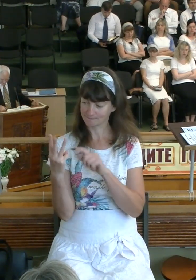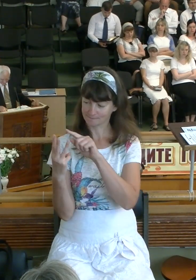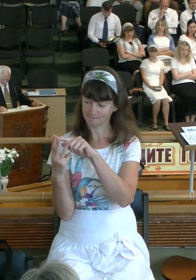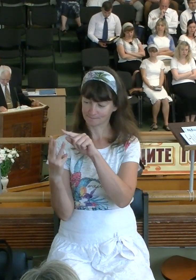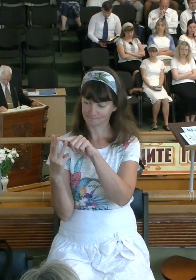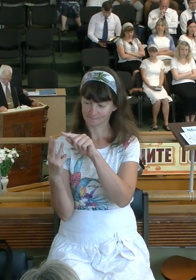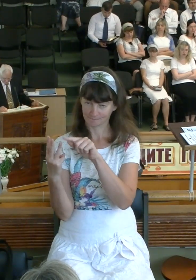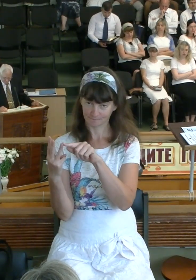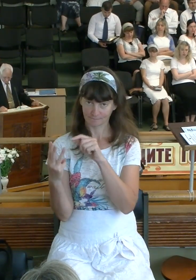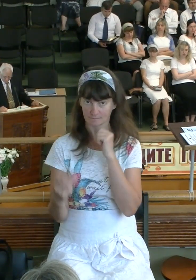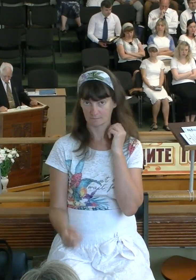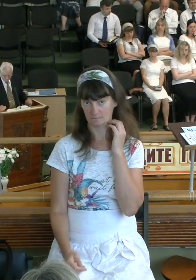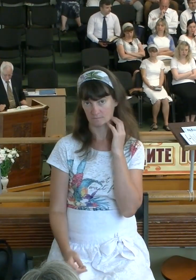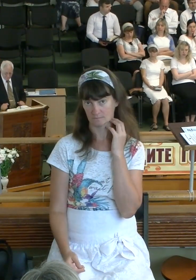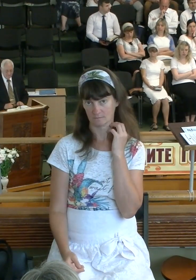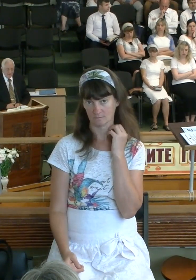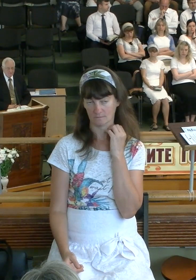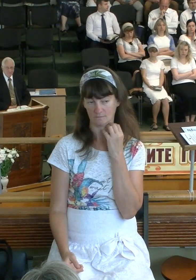5:23.